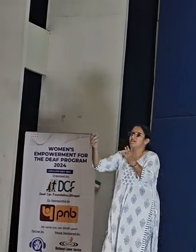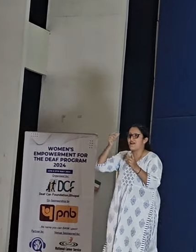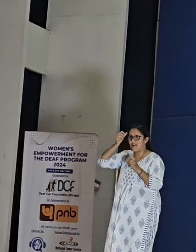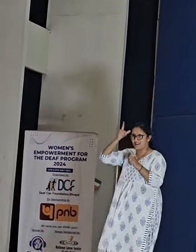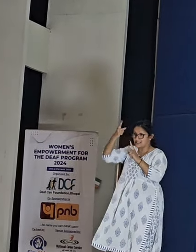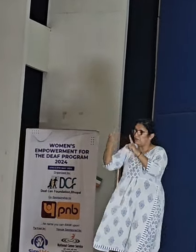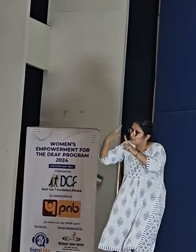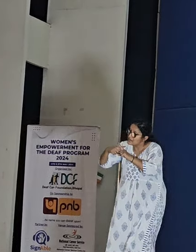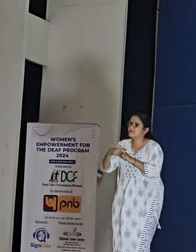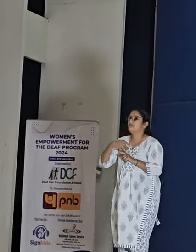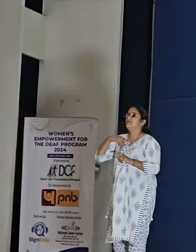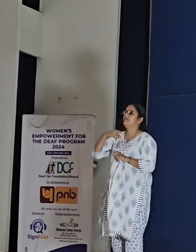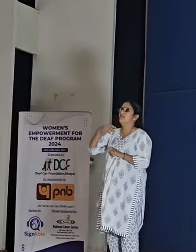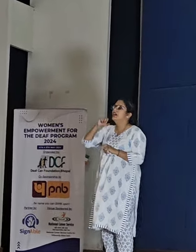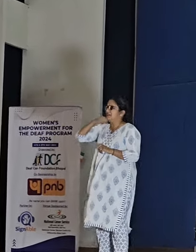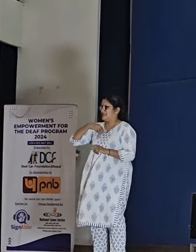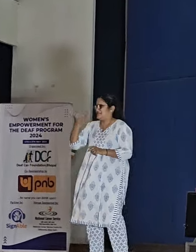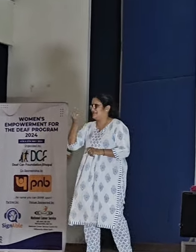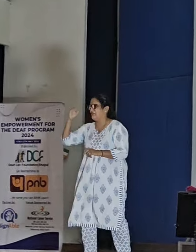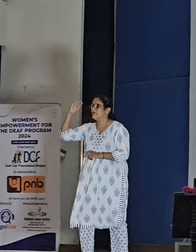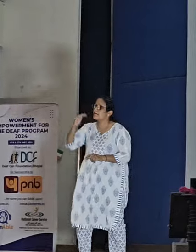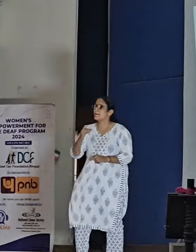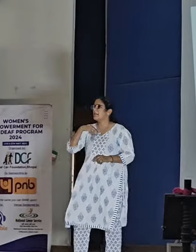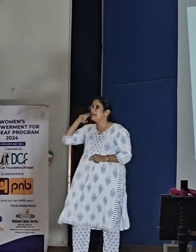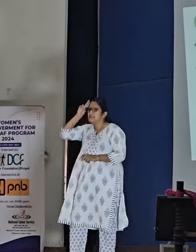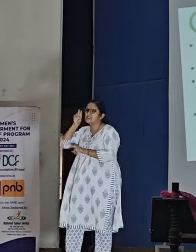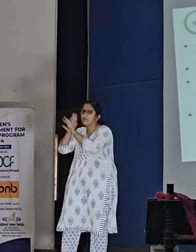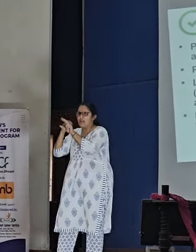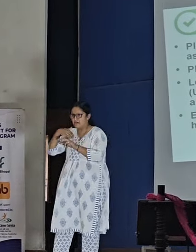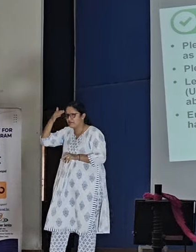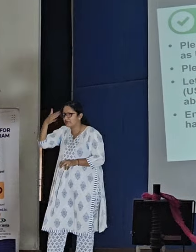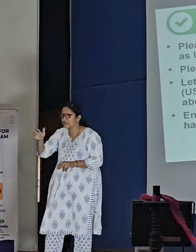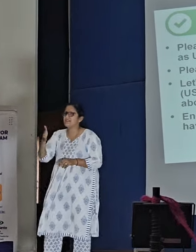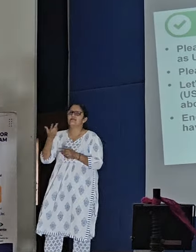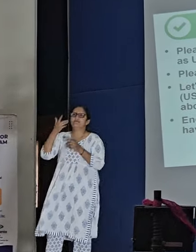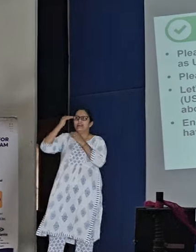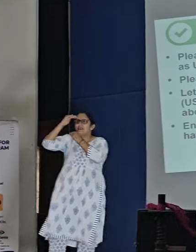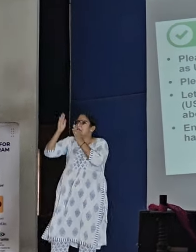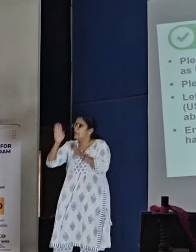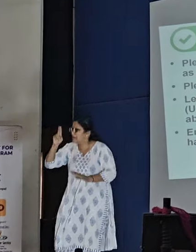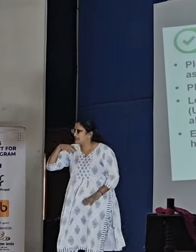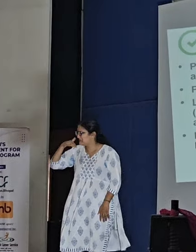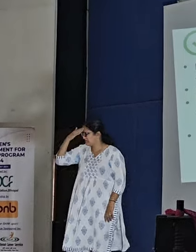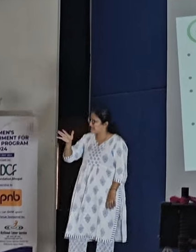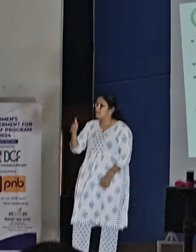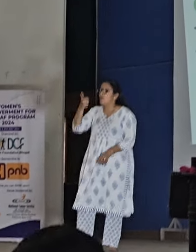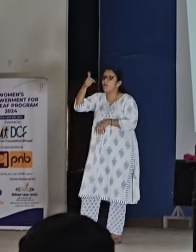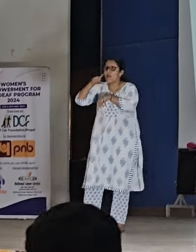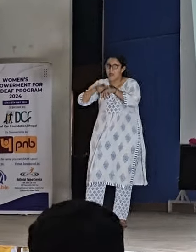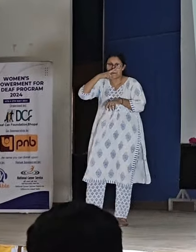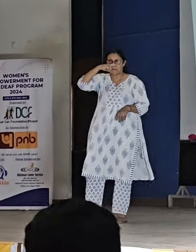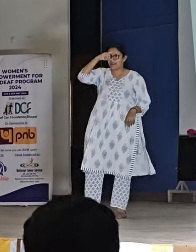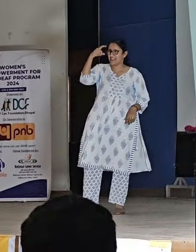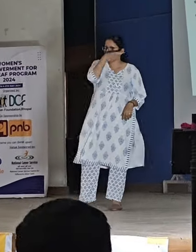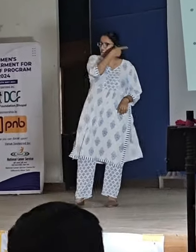मसल होते हैं उनमें भी कुछ डिफरेंस रहता है, जो उनके जेनेटिक्स होते हैं वो भी डिफरेंट डिफरेंट रहते हैं, तो क्या कि सबकी मतलब अलग